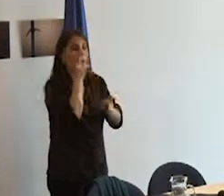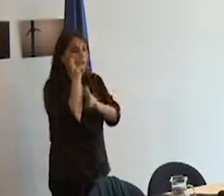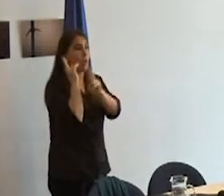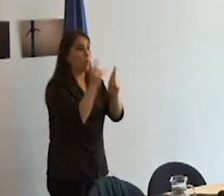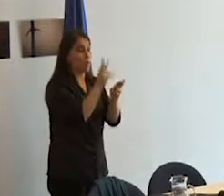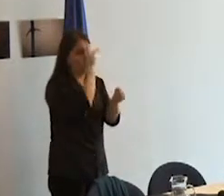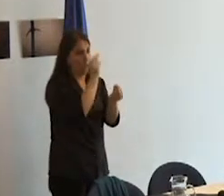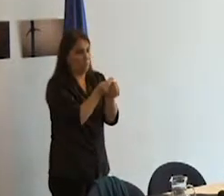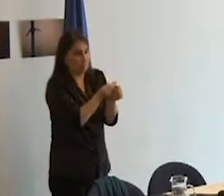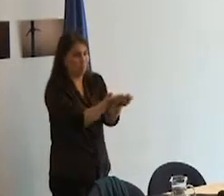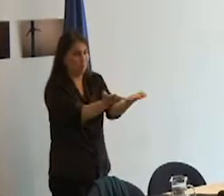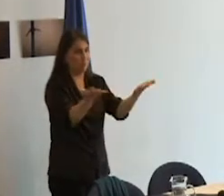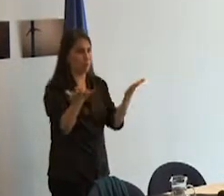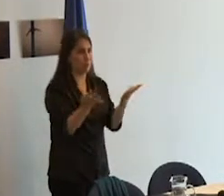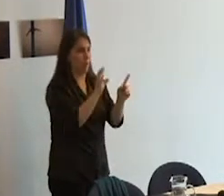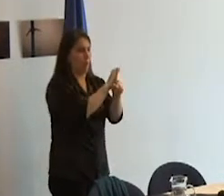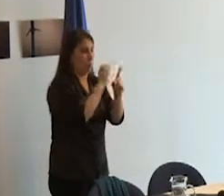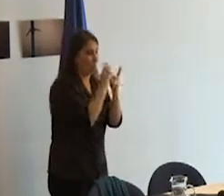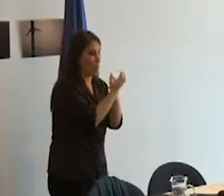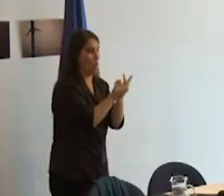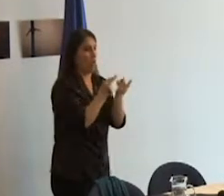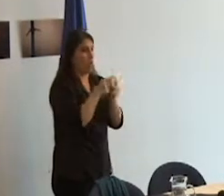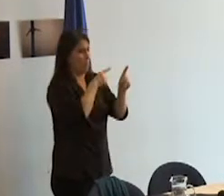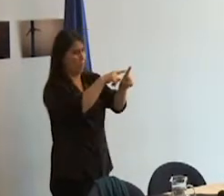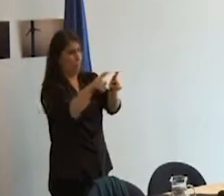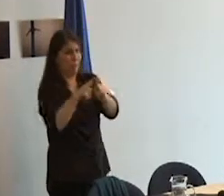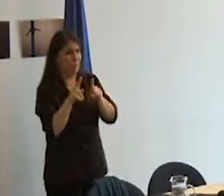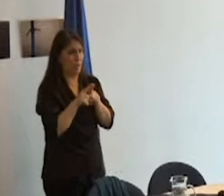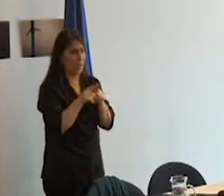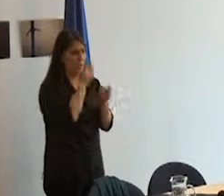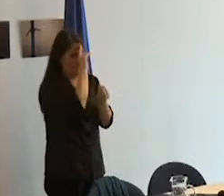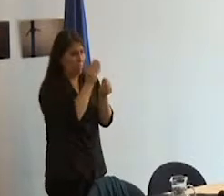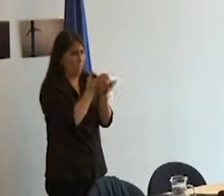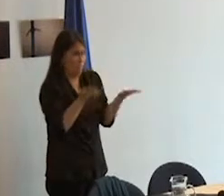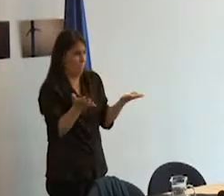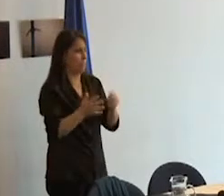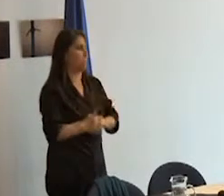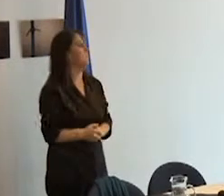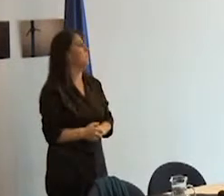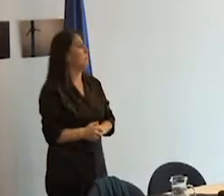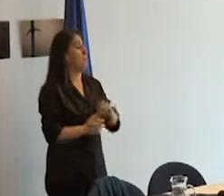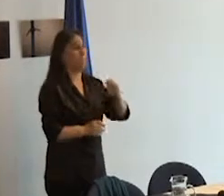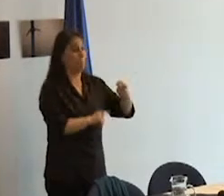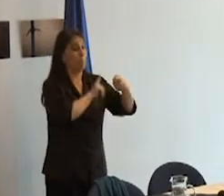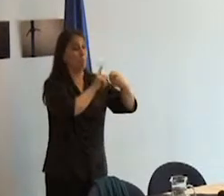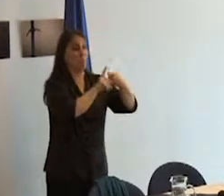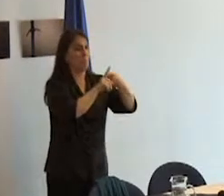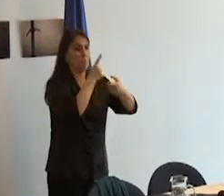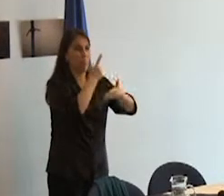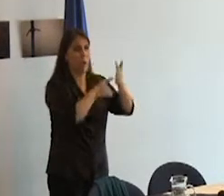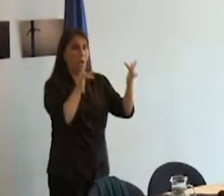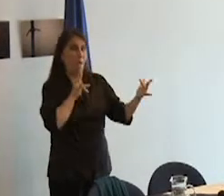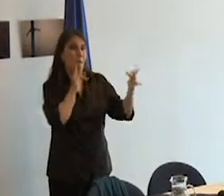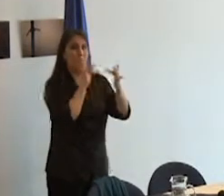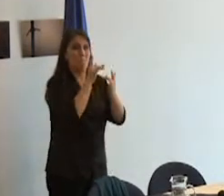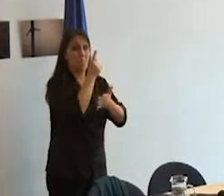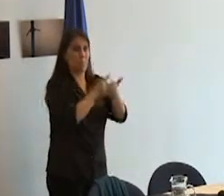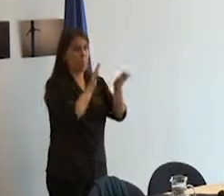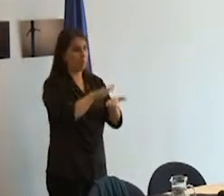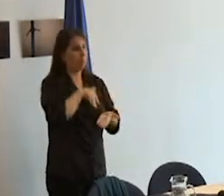lo multicultural, de lo diverso, de lo diferente. El primero coincide, por supuesto, con